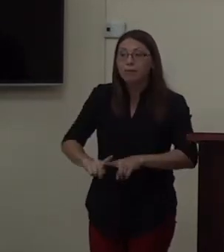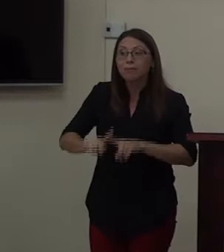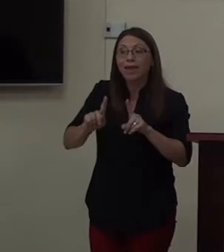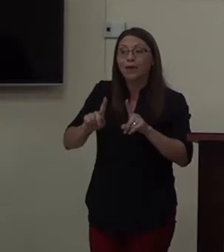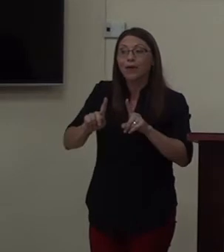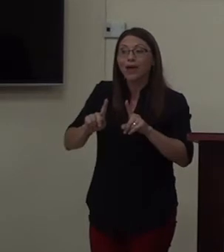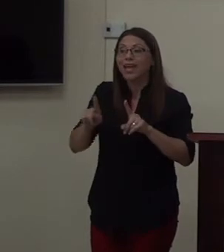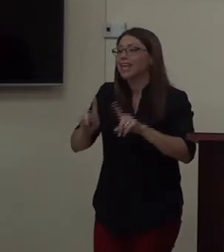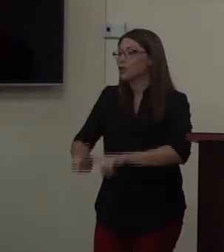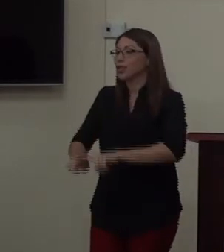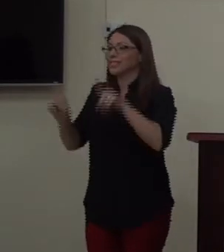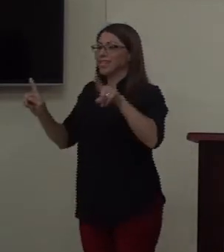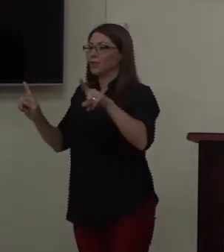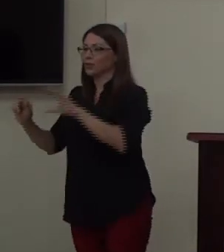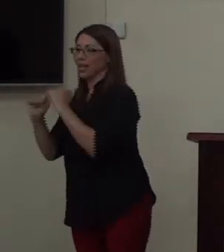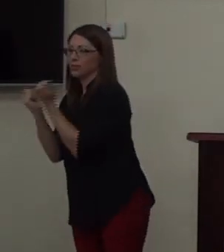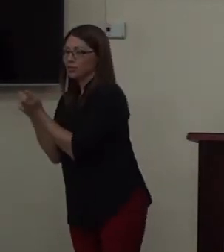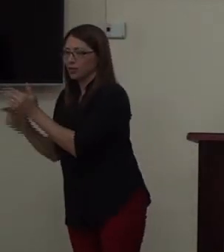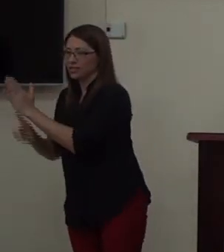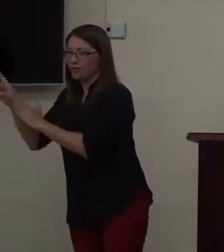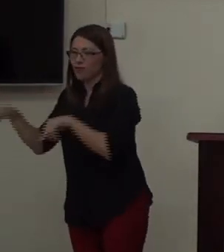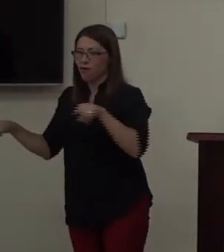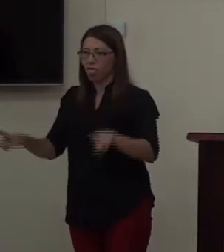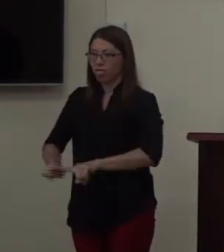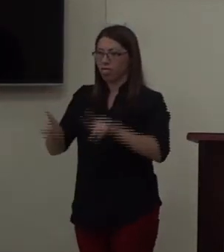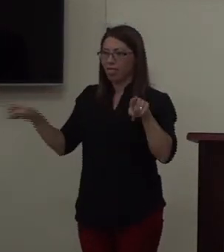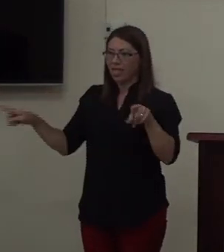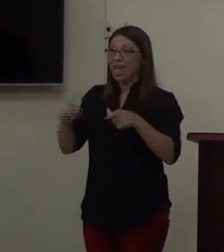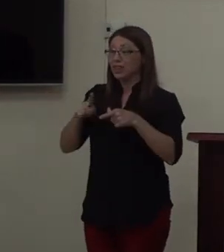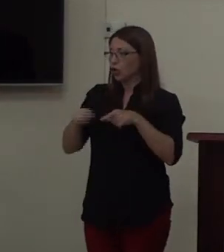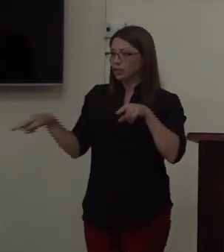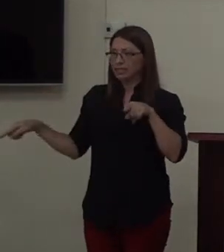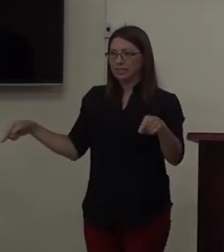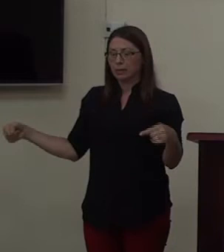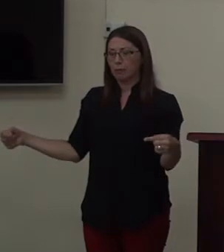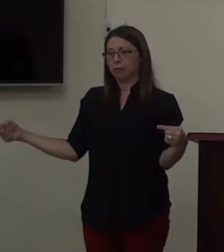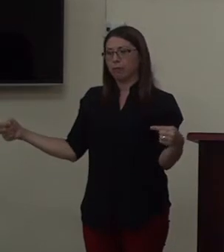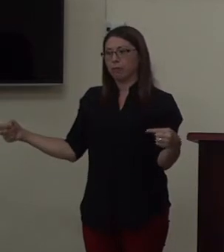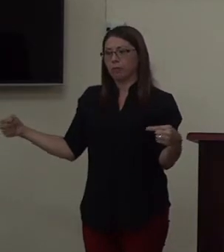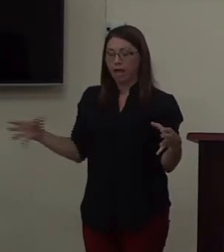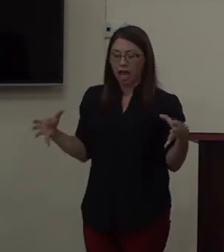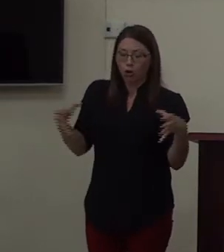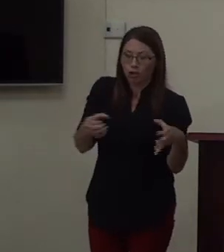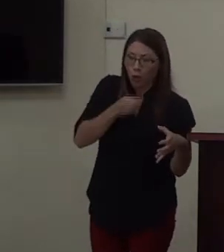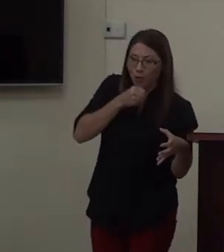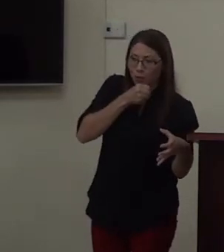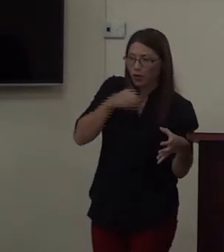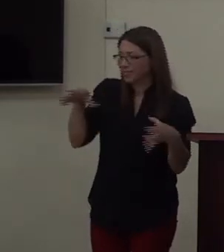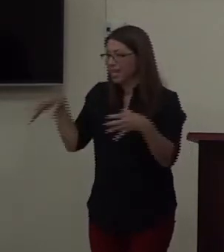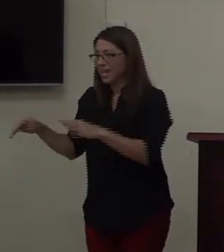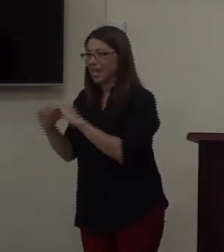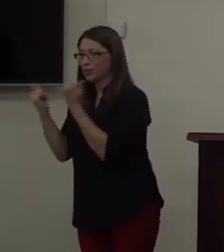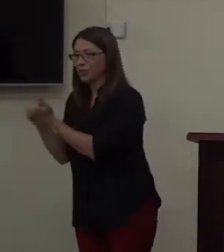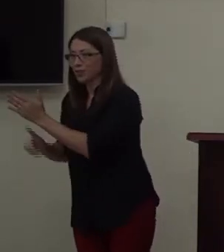a la Asociación de Desarrollo. Entonces, hay una eterna pugna entre el Consejo de Mayores y la